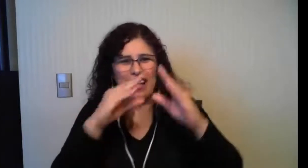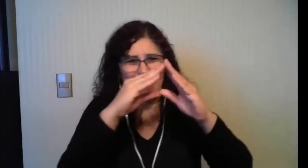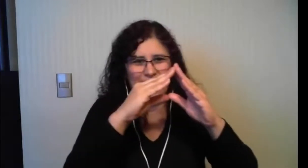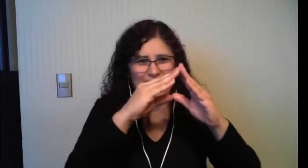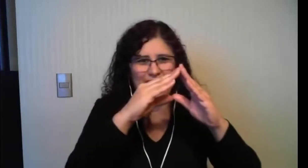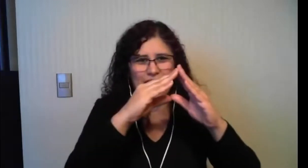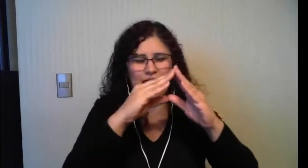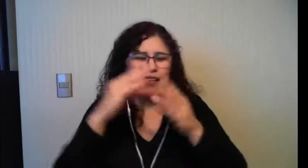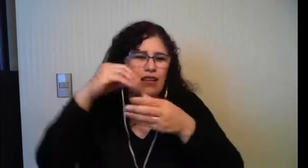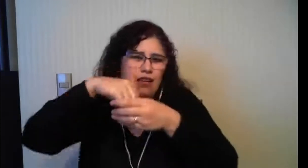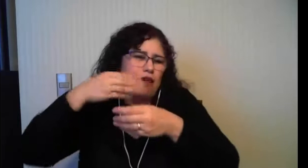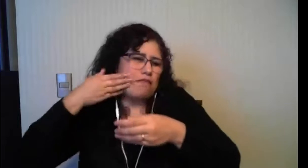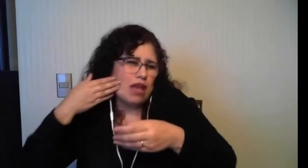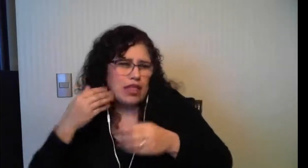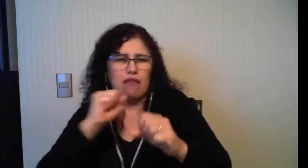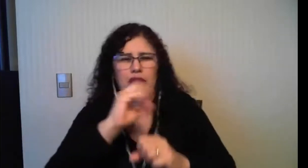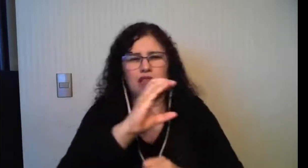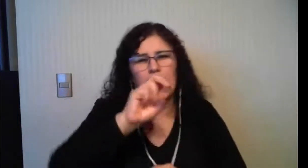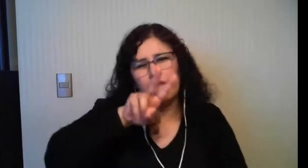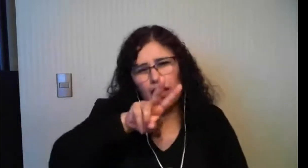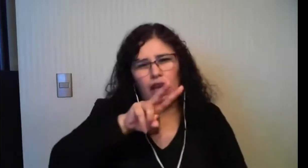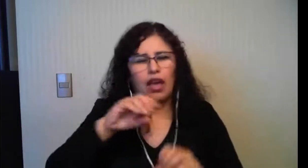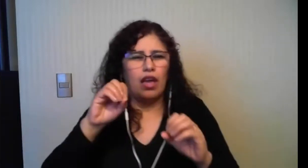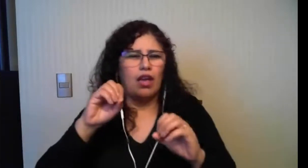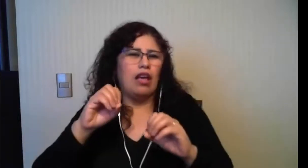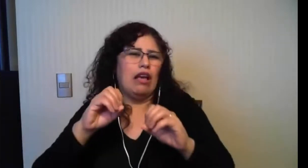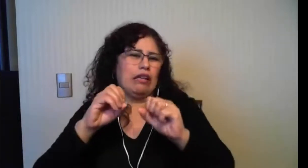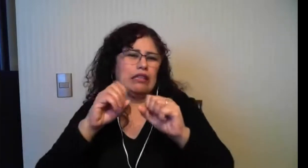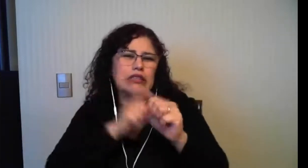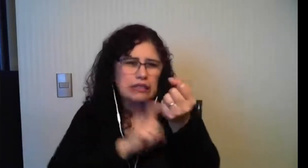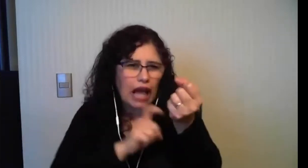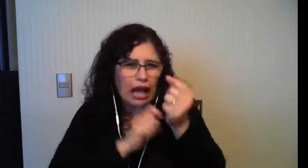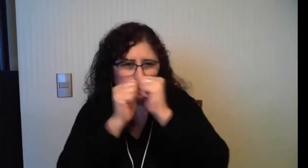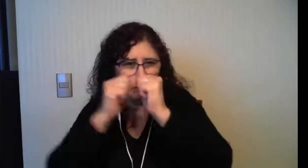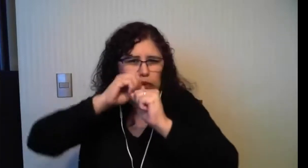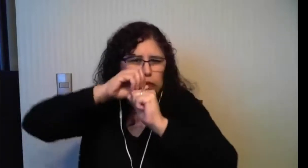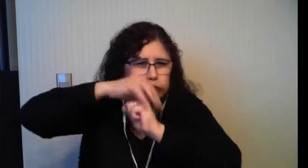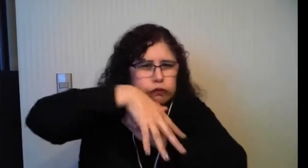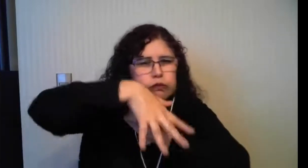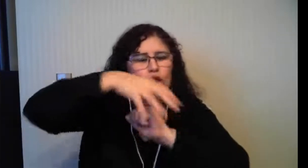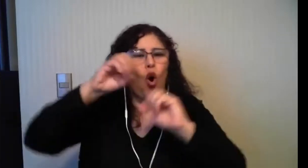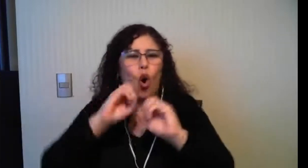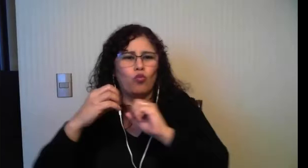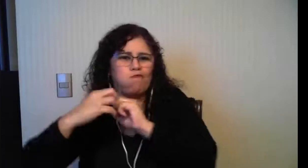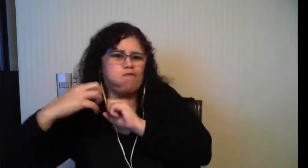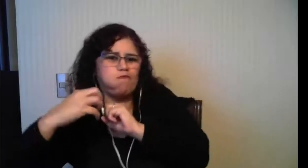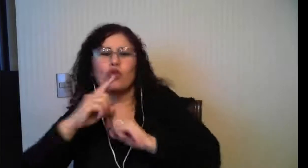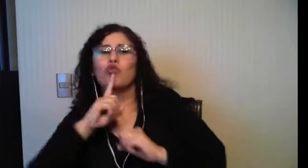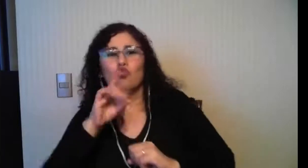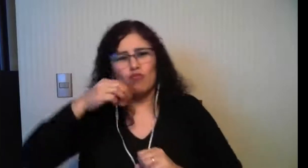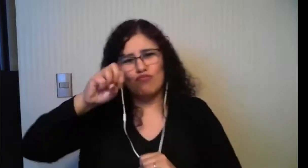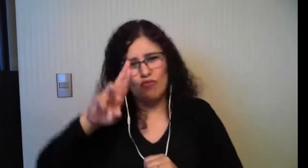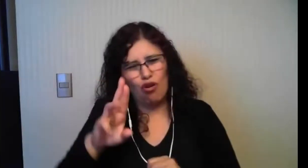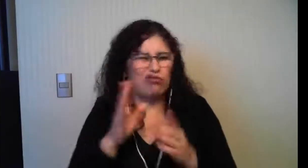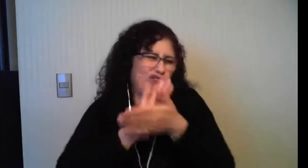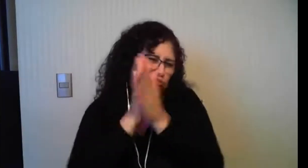lesiones medulares, accidente vascular encefálico, hemorragias cerebrales, tumores cerebrales y